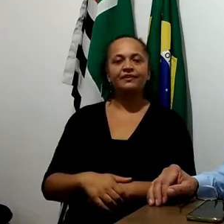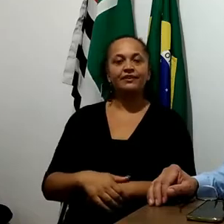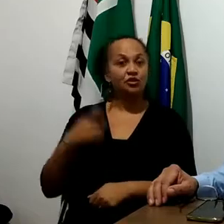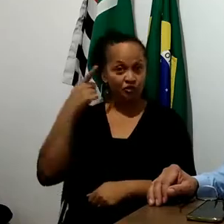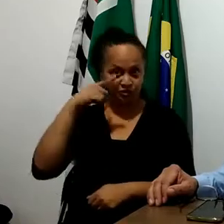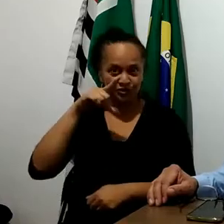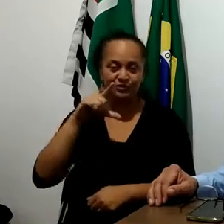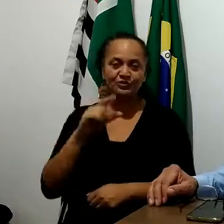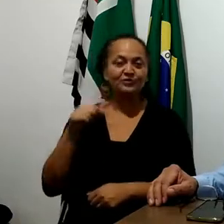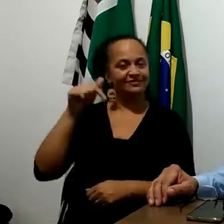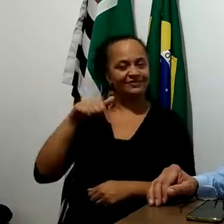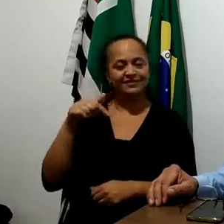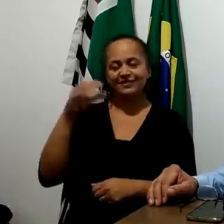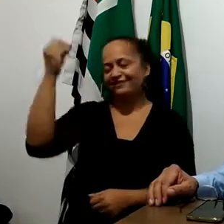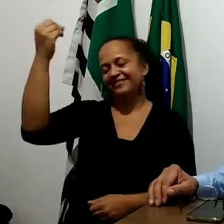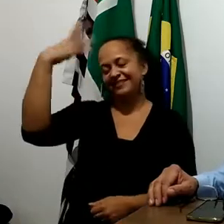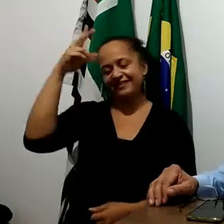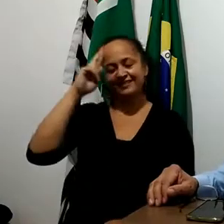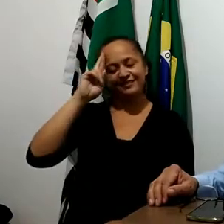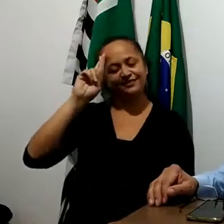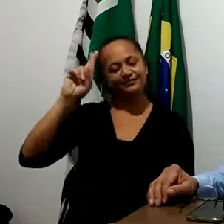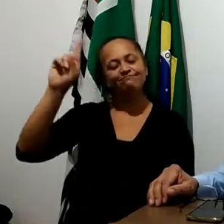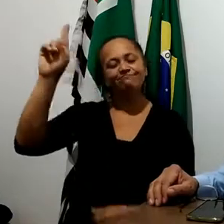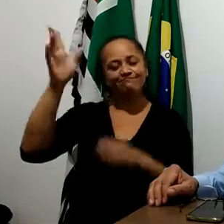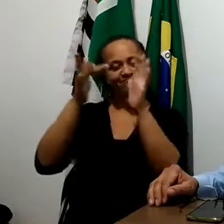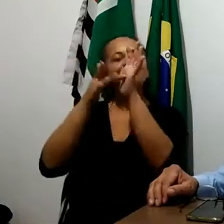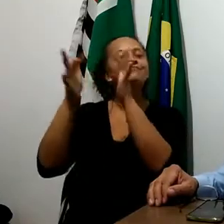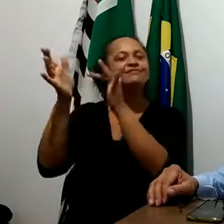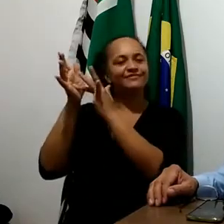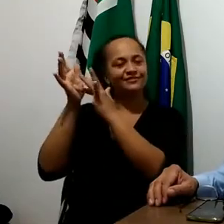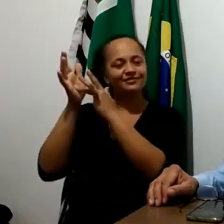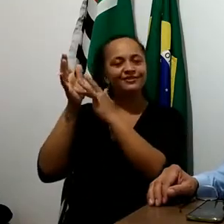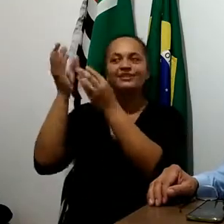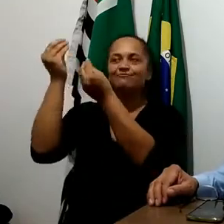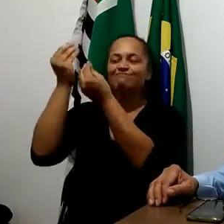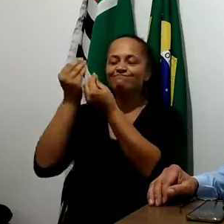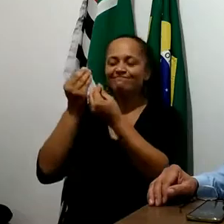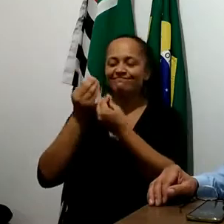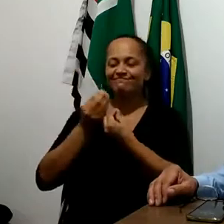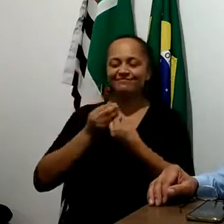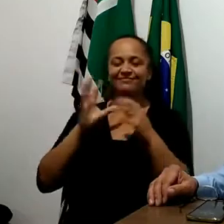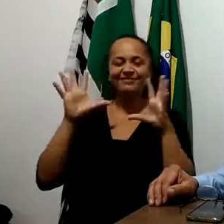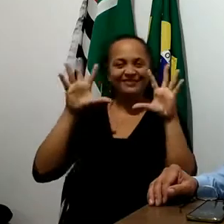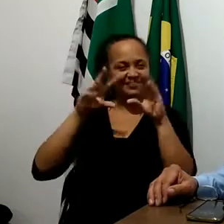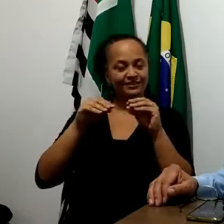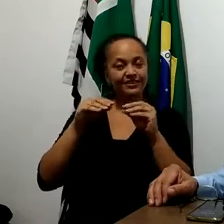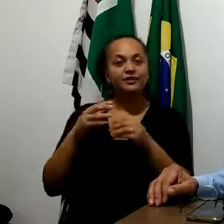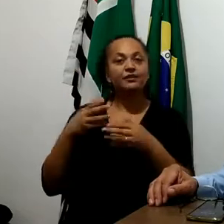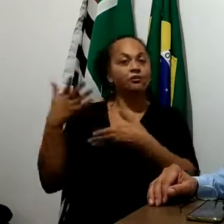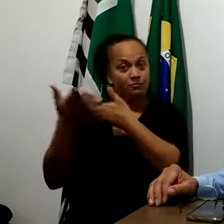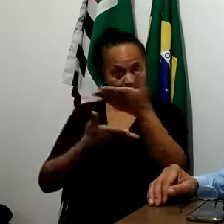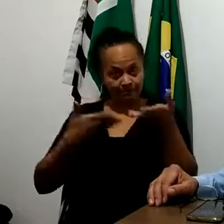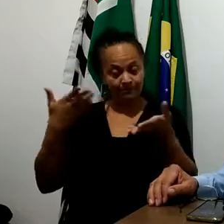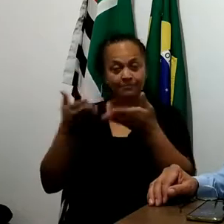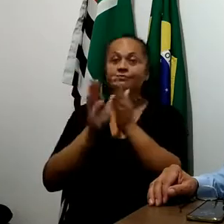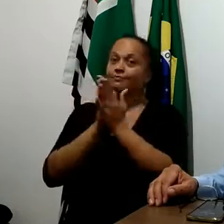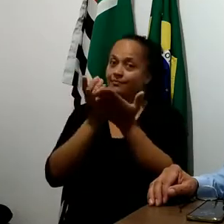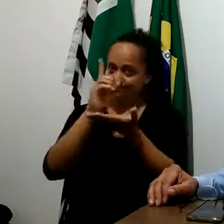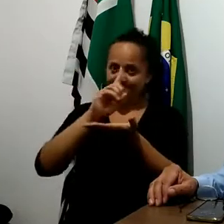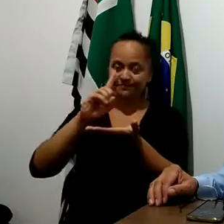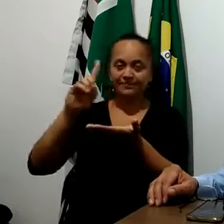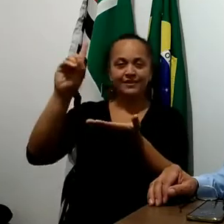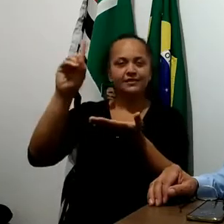oportunidade pela graça do Senhor Jesus que nos dá nessa noite, de estarmos compartilhando da palavra de Deus, estarmos